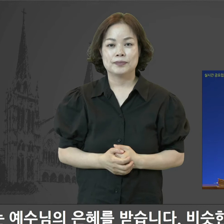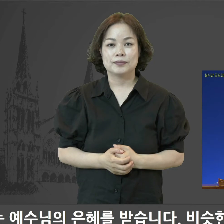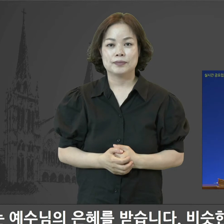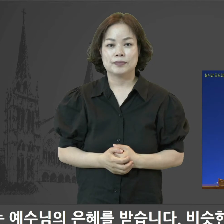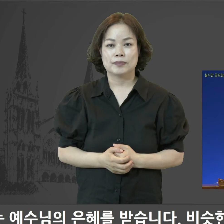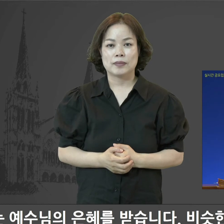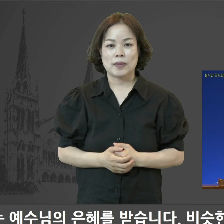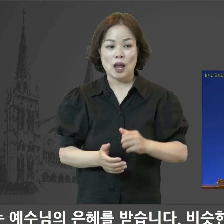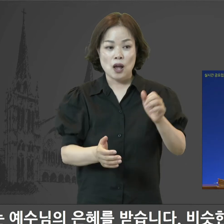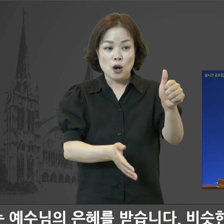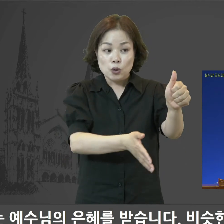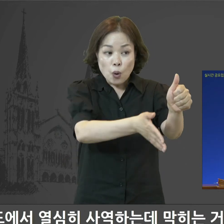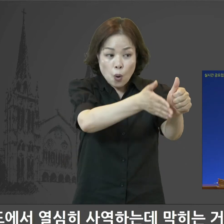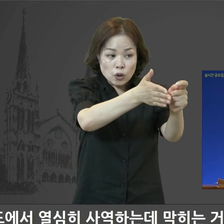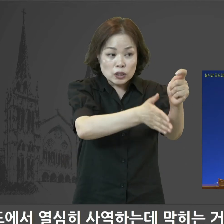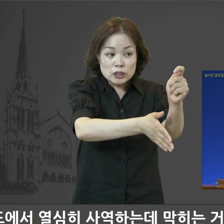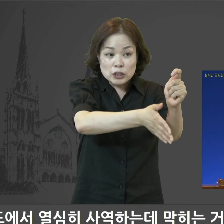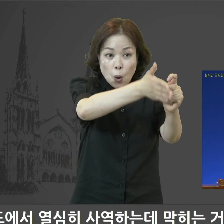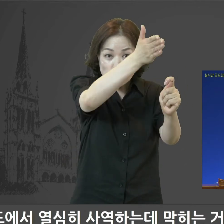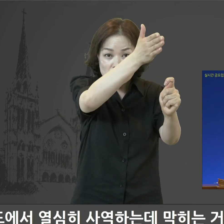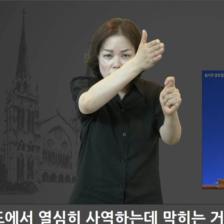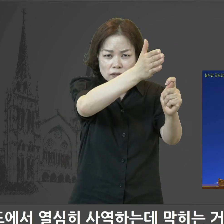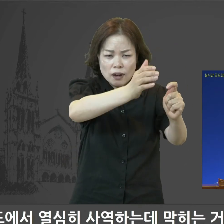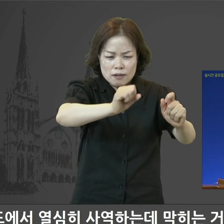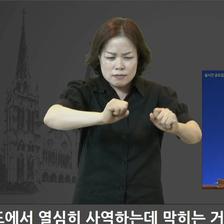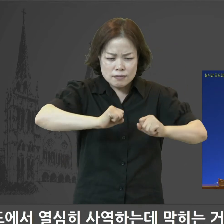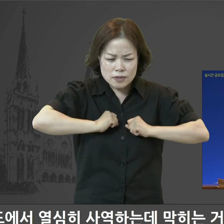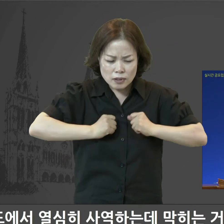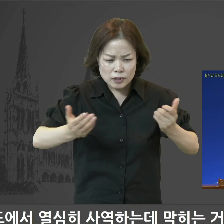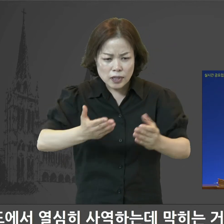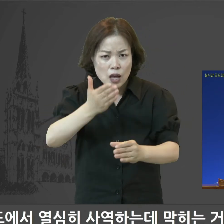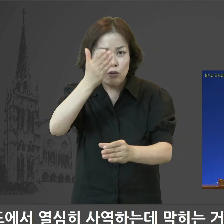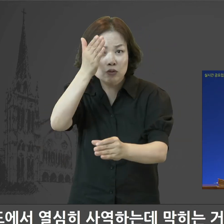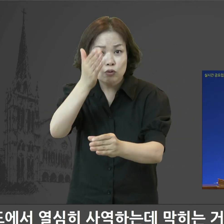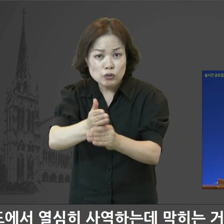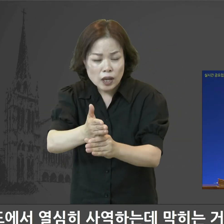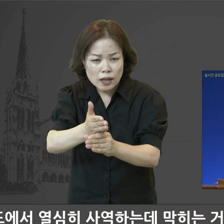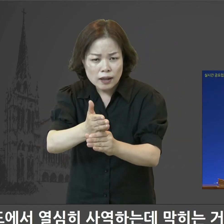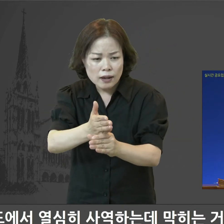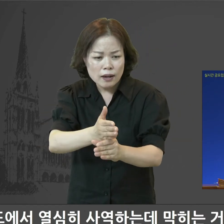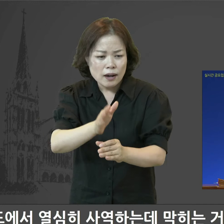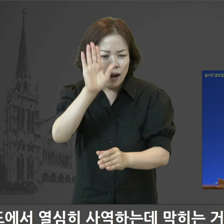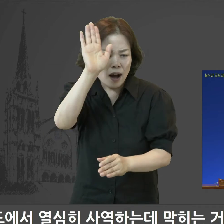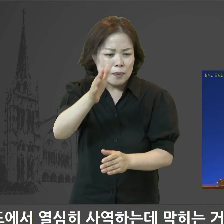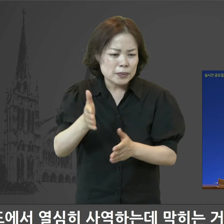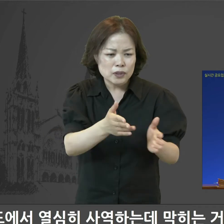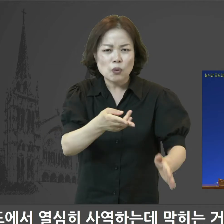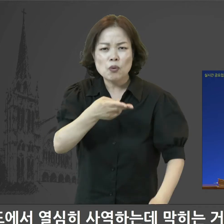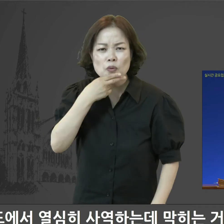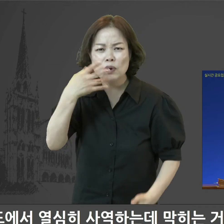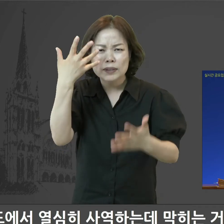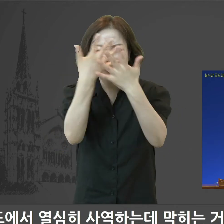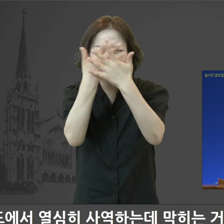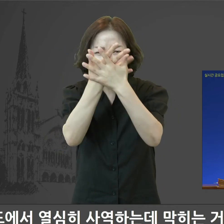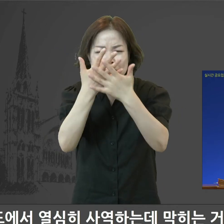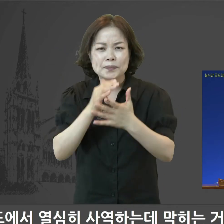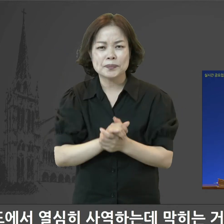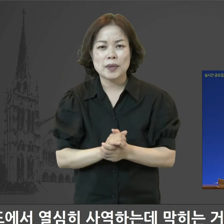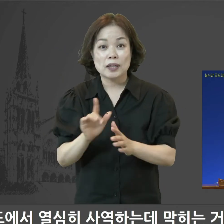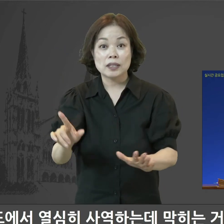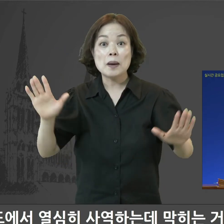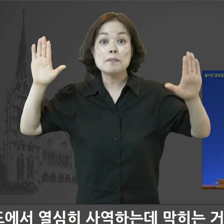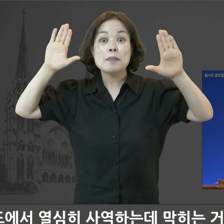고린도에서 열심히 사역하던 바울은 길이 막히는 것을 보는데 그날도 밤이었습니다. 9절과 10절